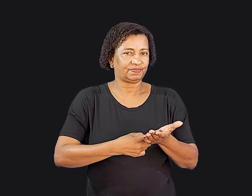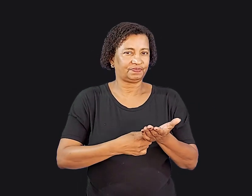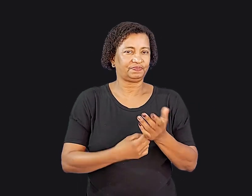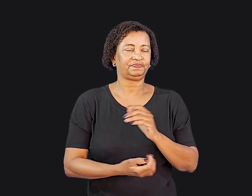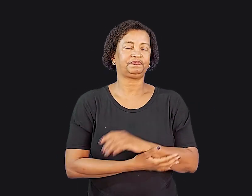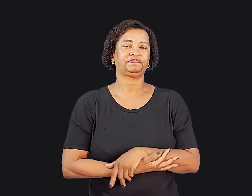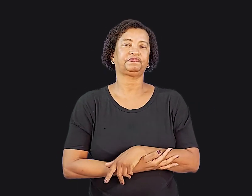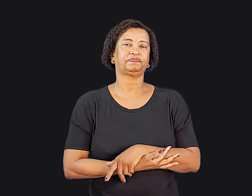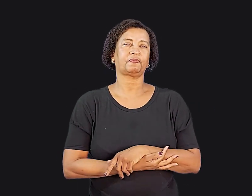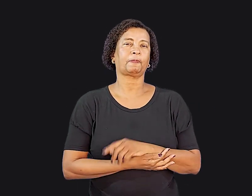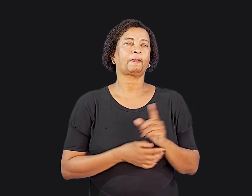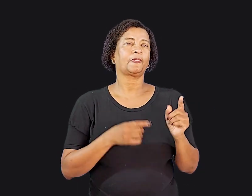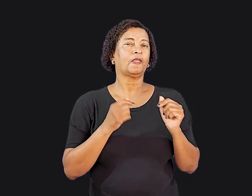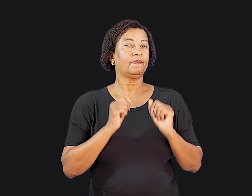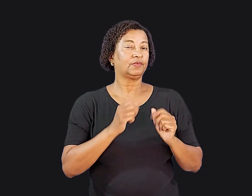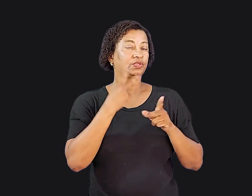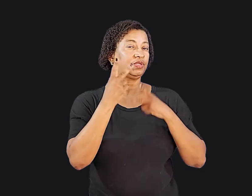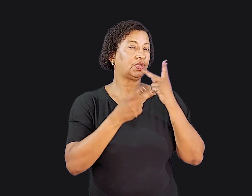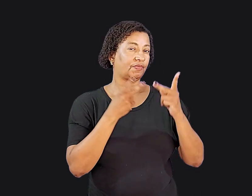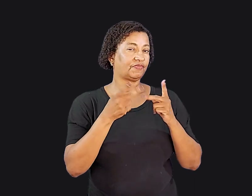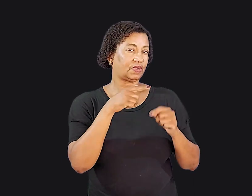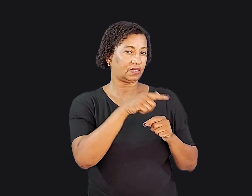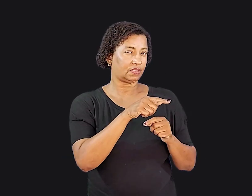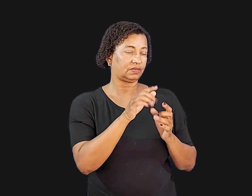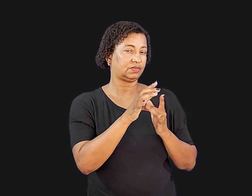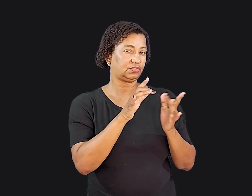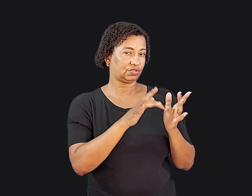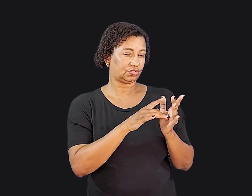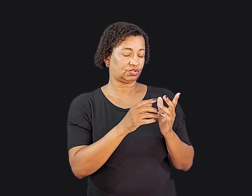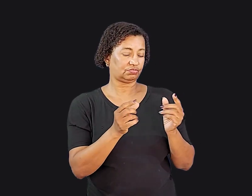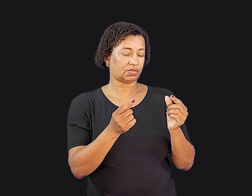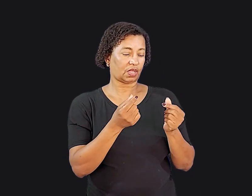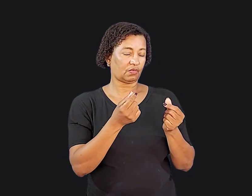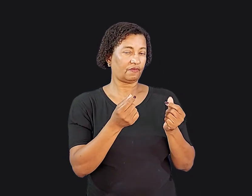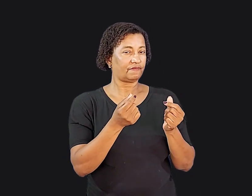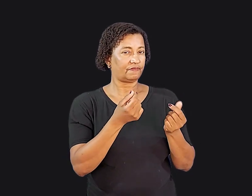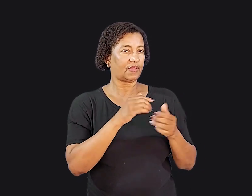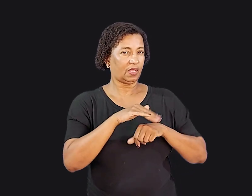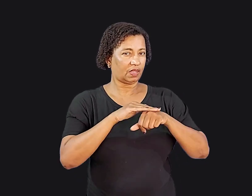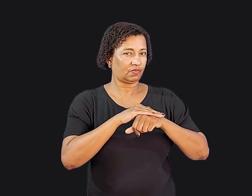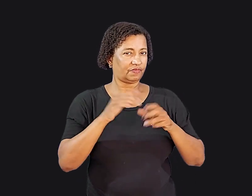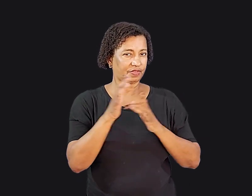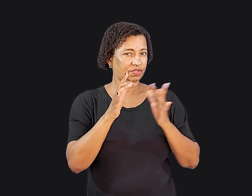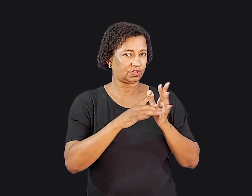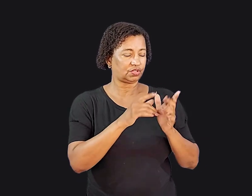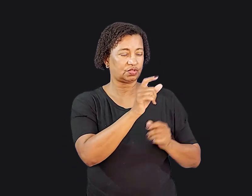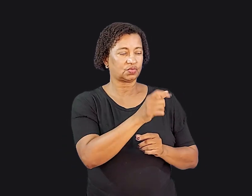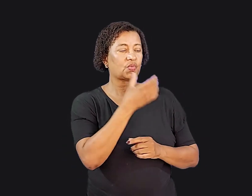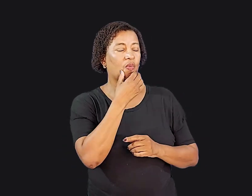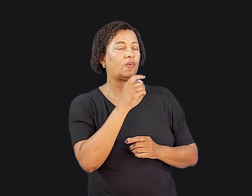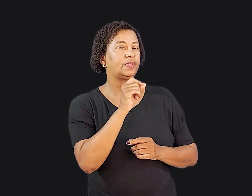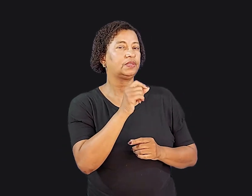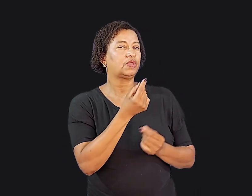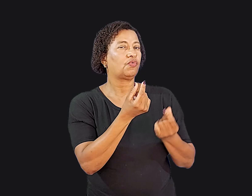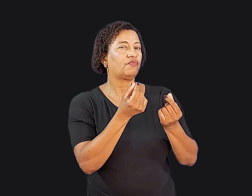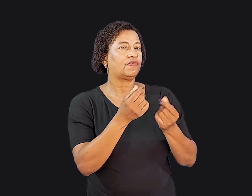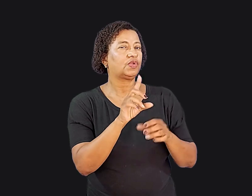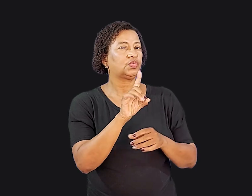isso. Poderíamos chamar esse diálogo de Jesus com o jovem rico de o preço do discipulado. Qual é o preço para seguir